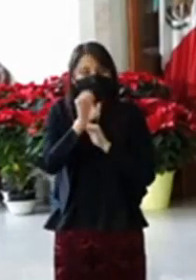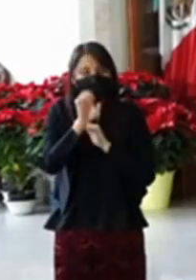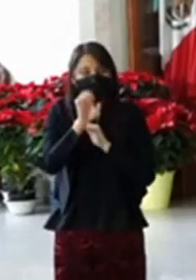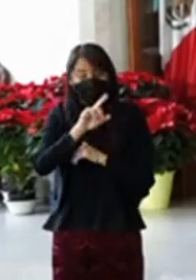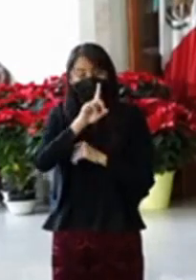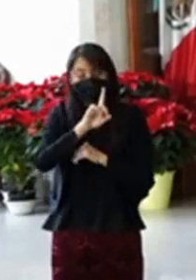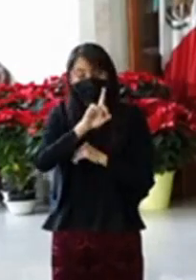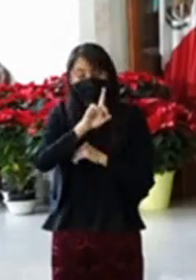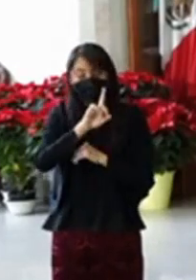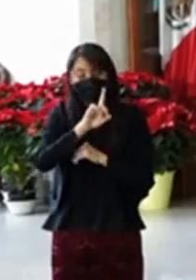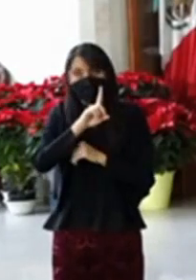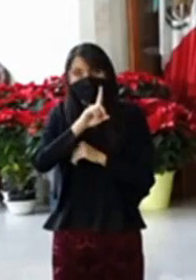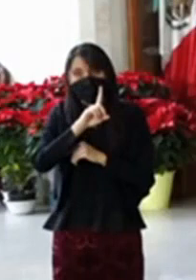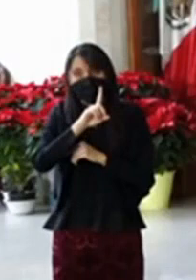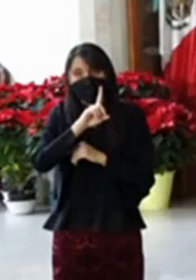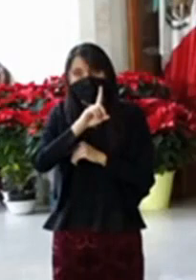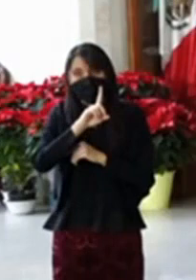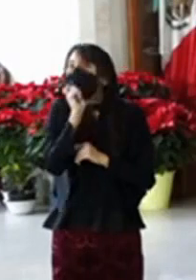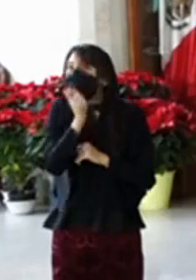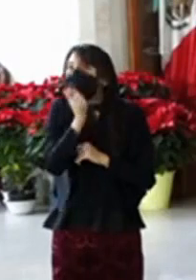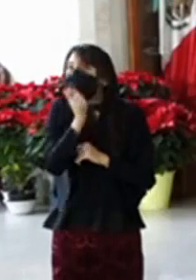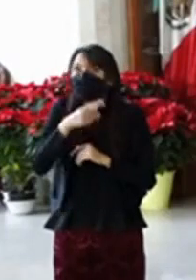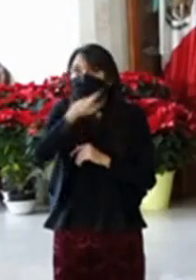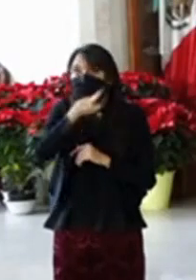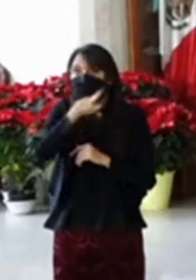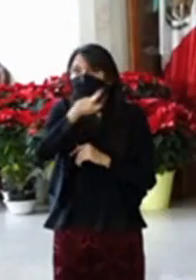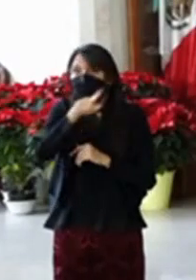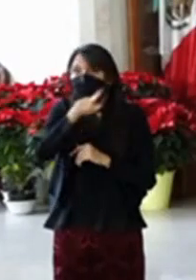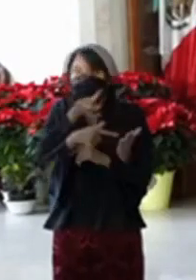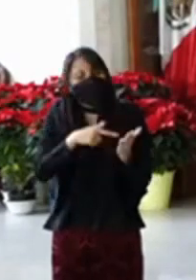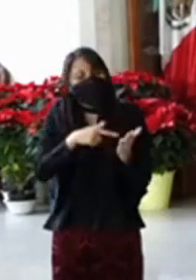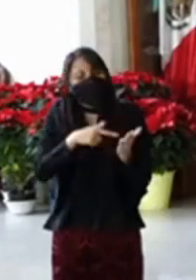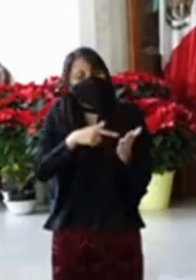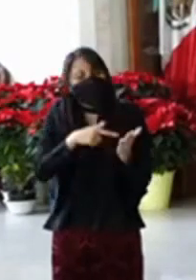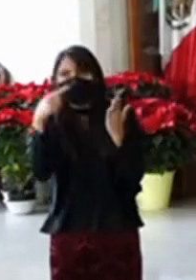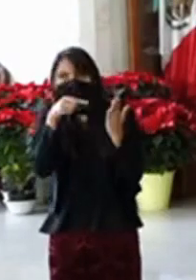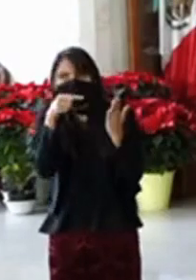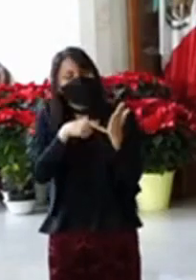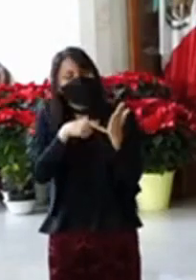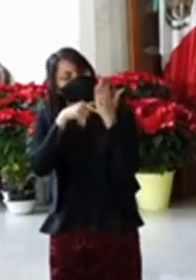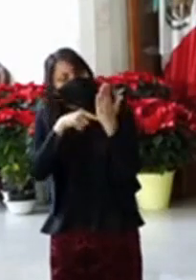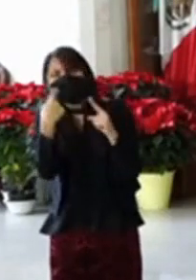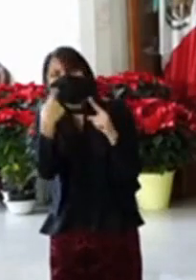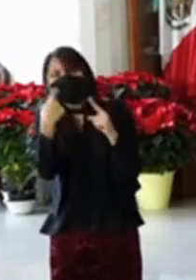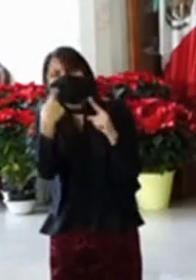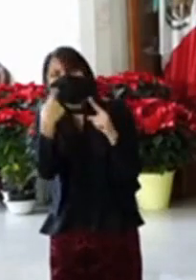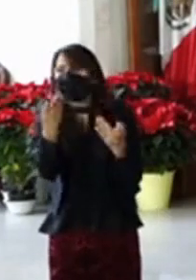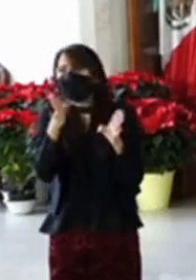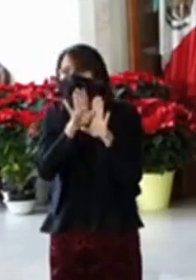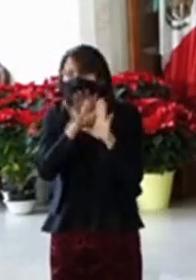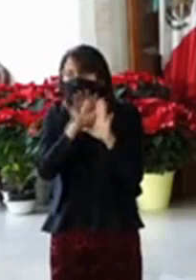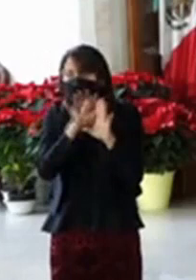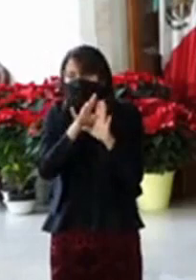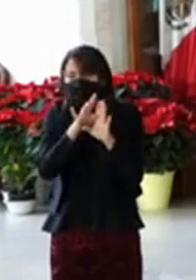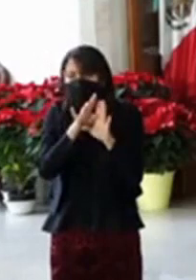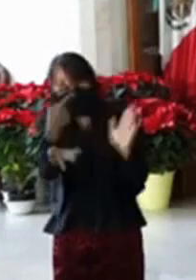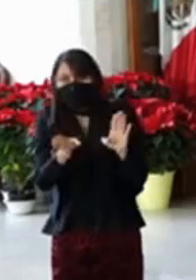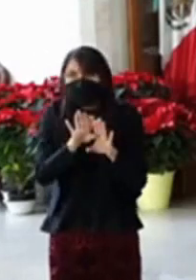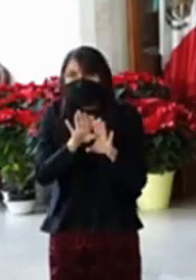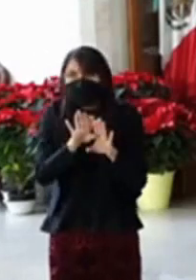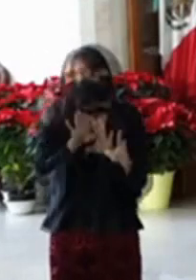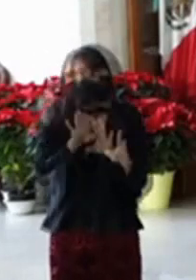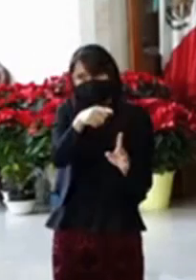señal, el Señor mismo da una señal. Una virgen es visitada allá